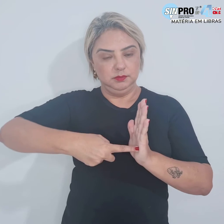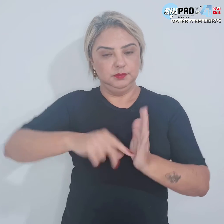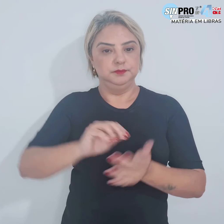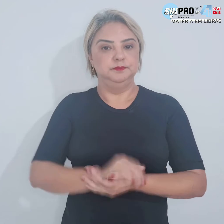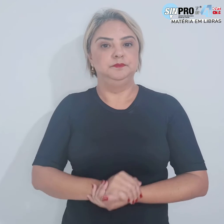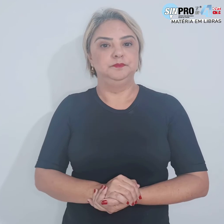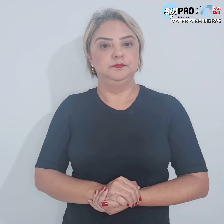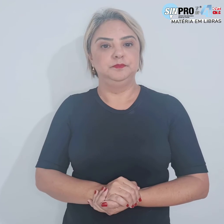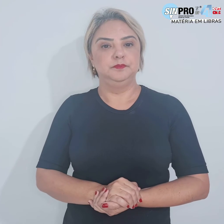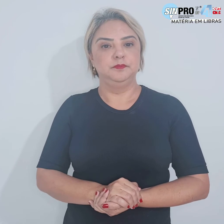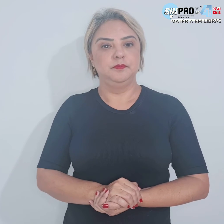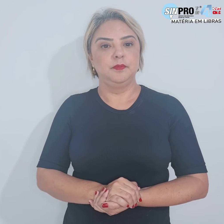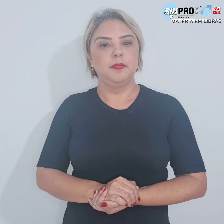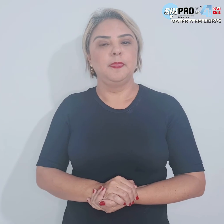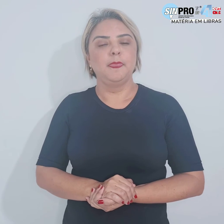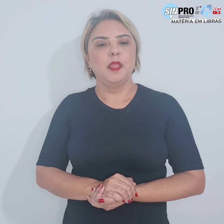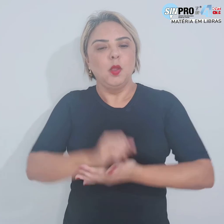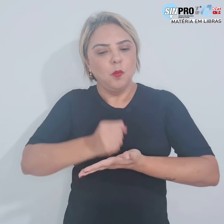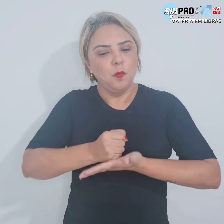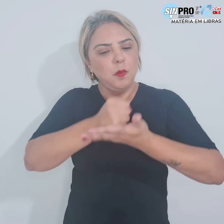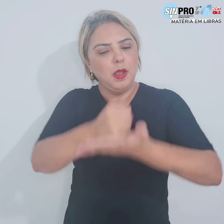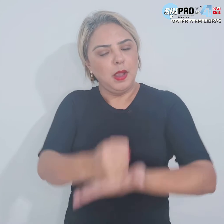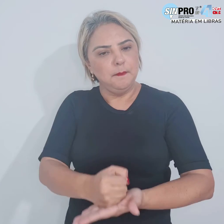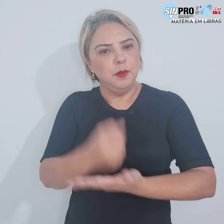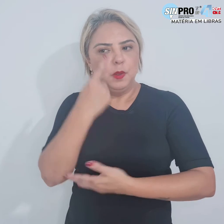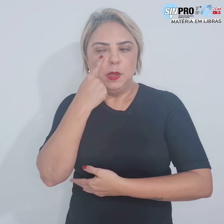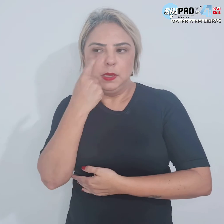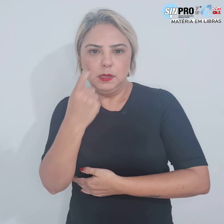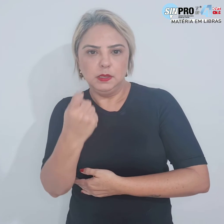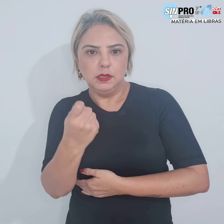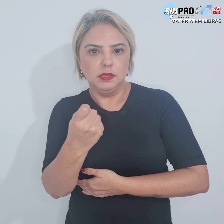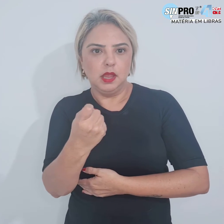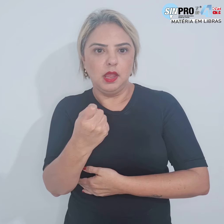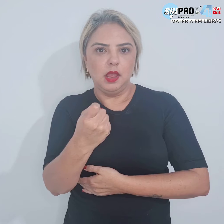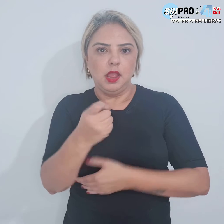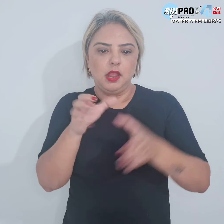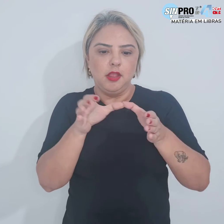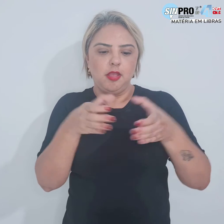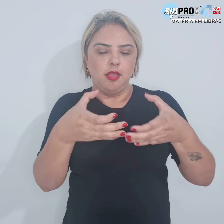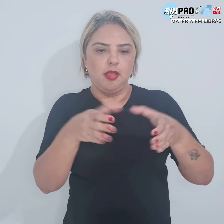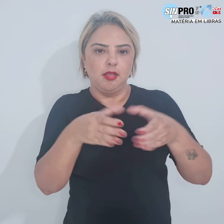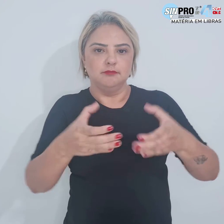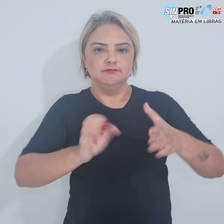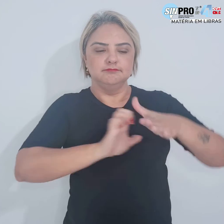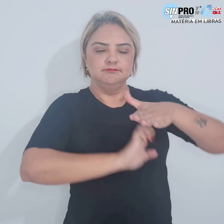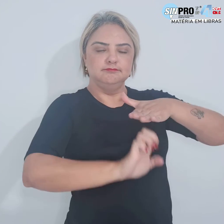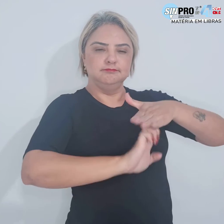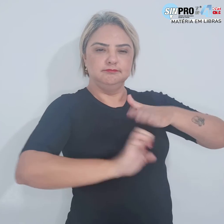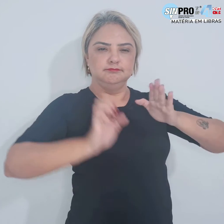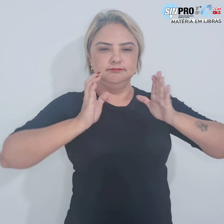Simpro-DF. Com o apoio e interesses de grandes grupos empresariais,